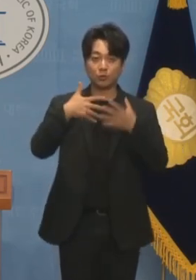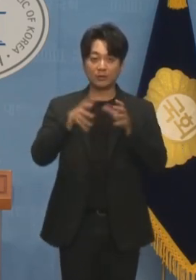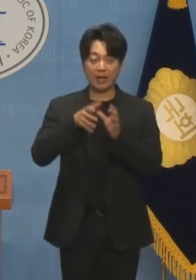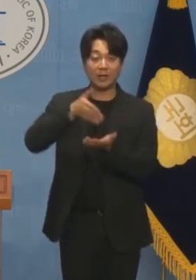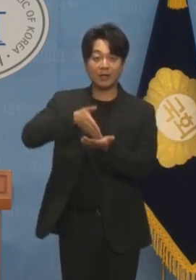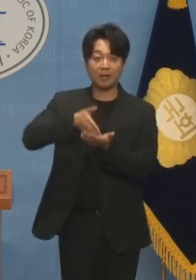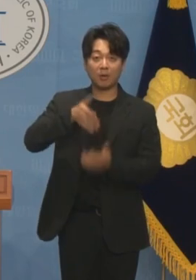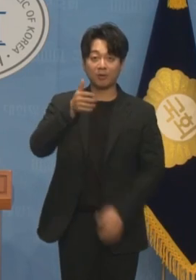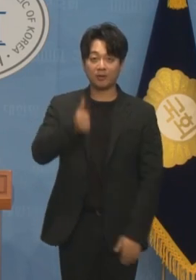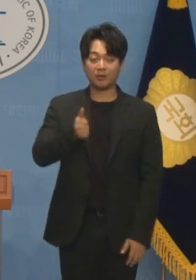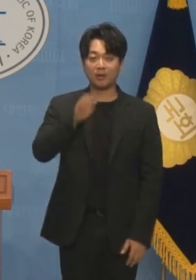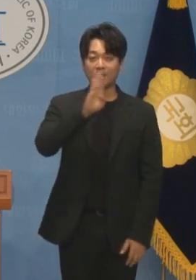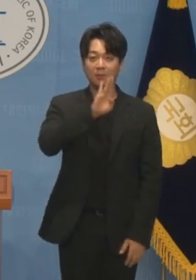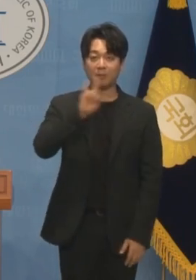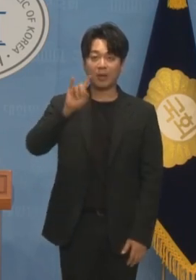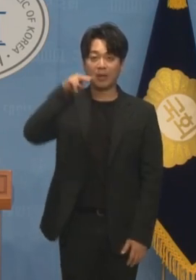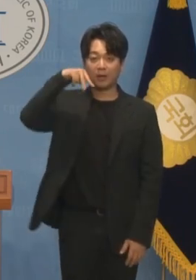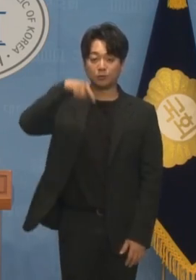수진입니다